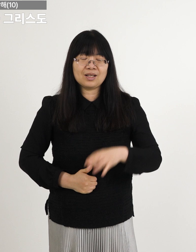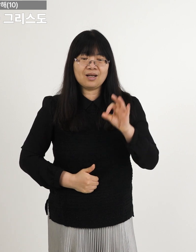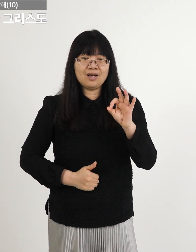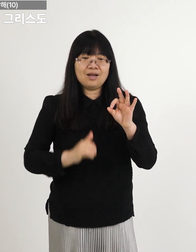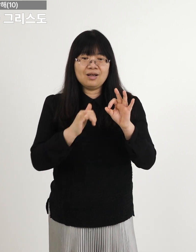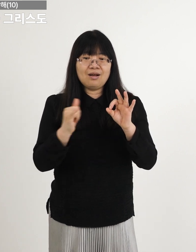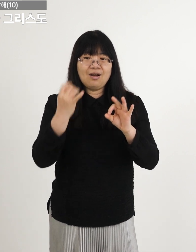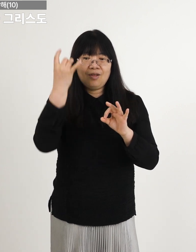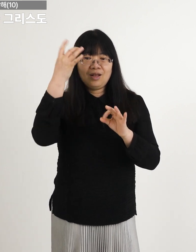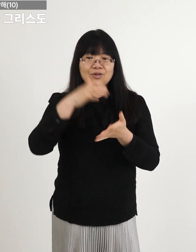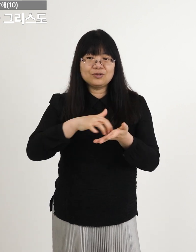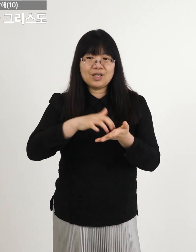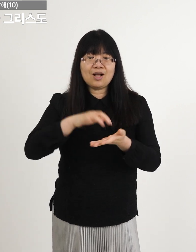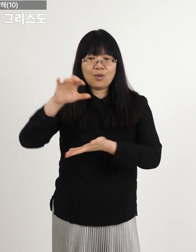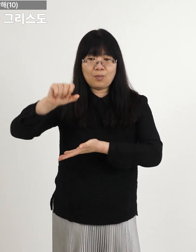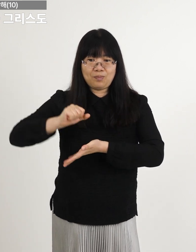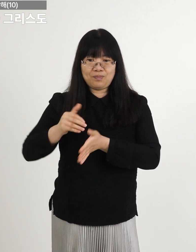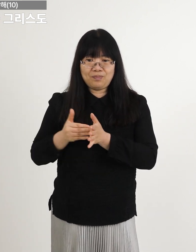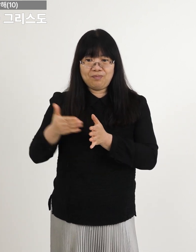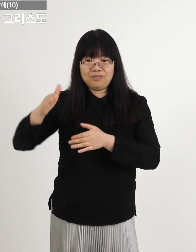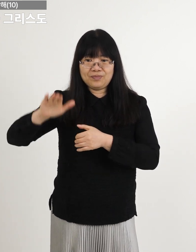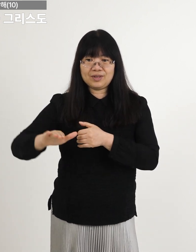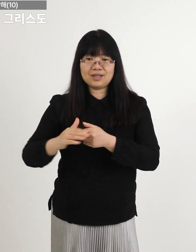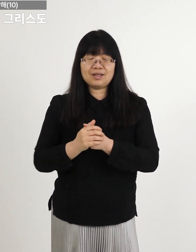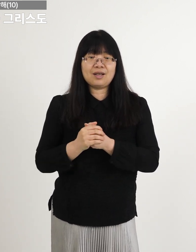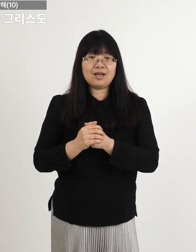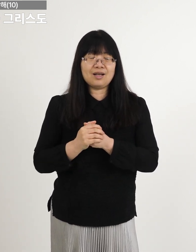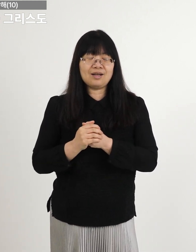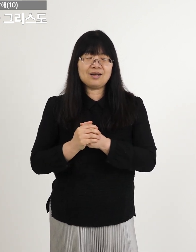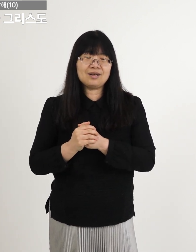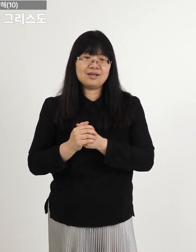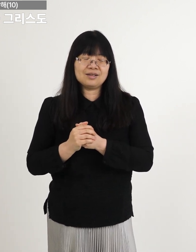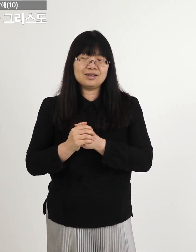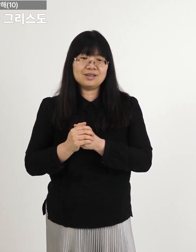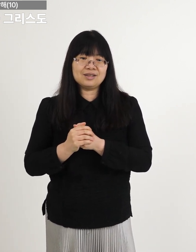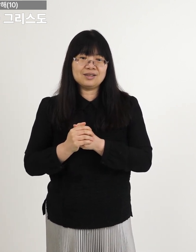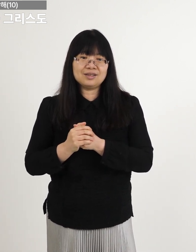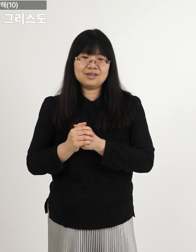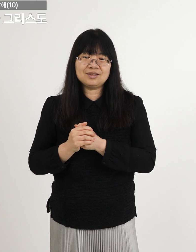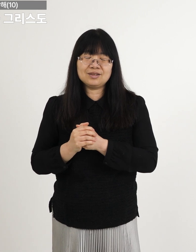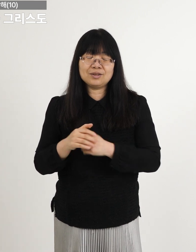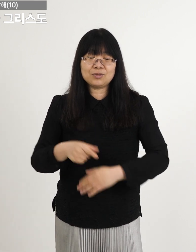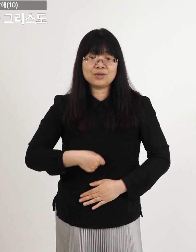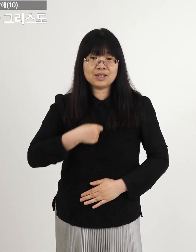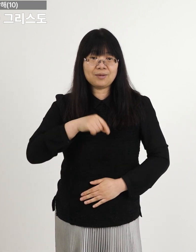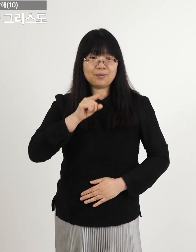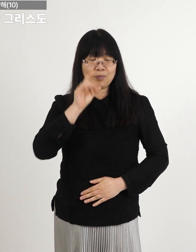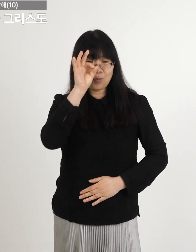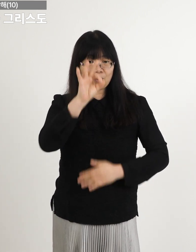10명 원래 숫자 그대로 받았지만 되돌려졌지만 사실은